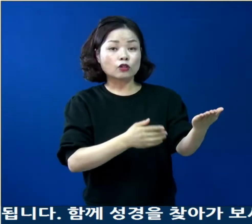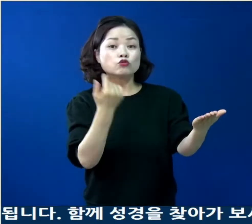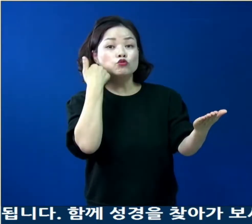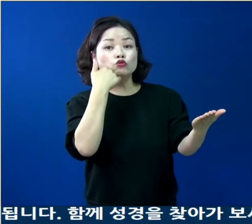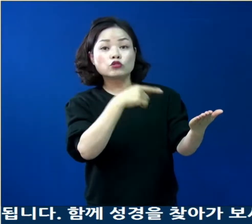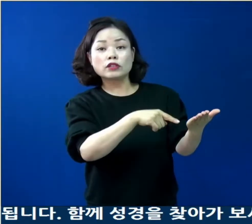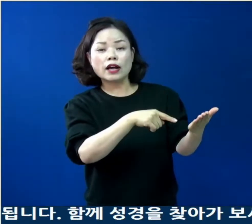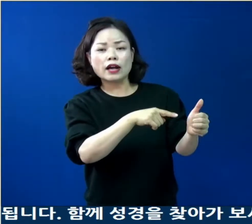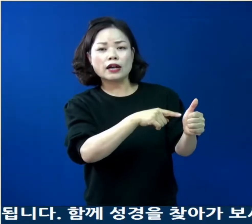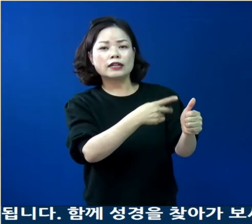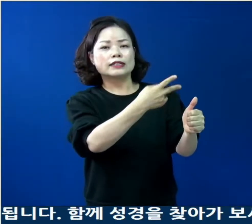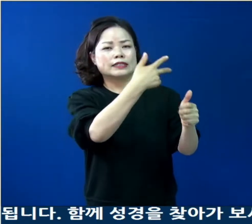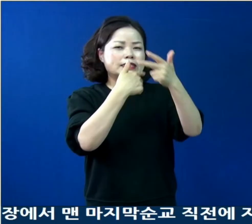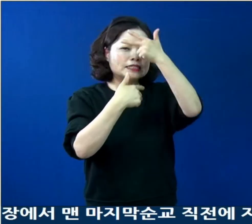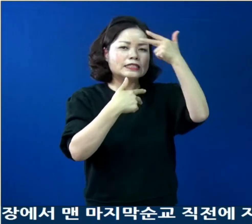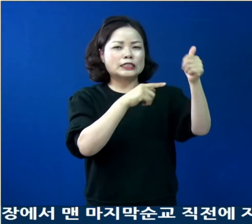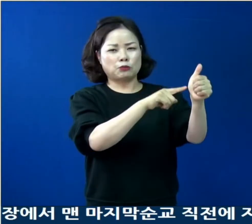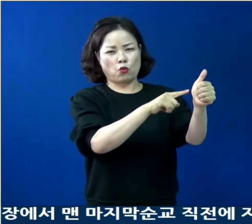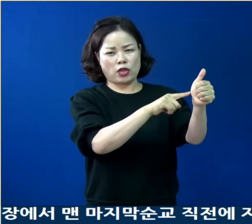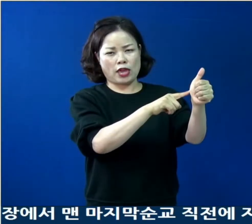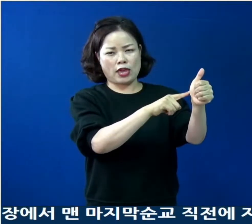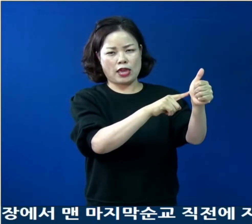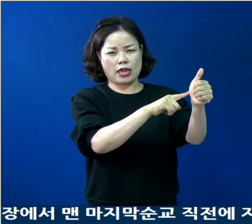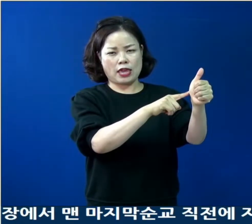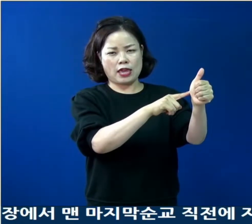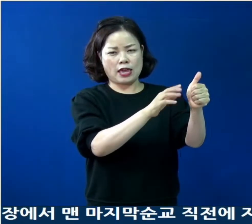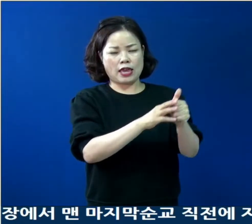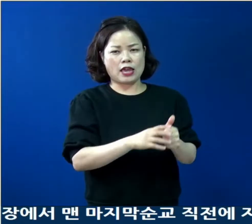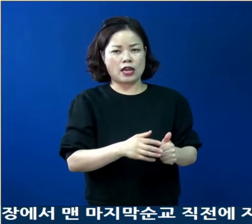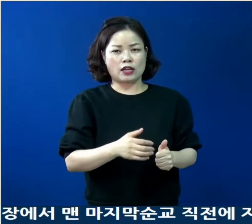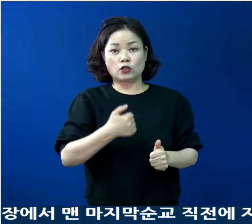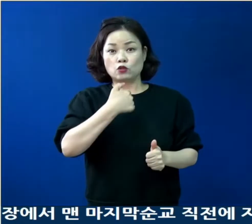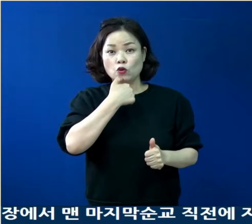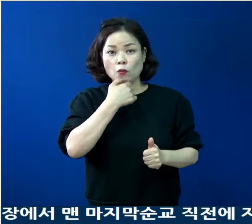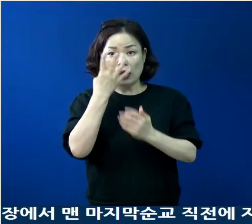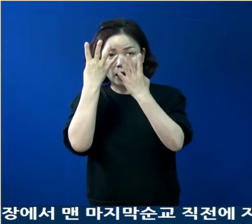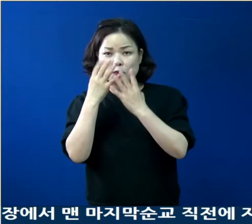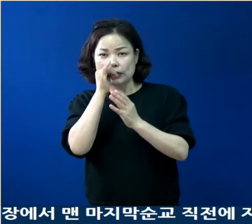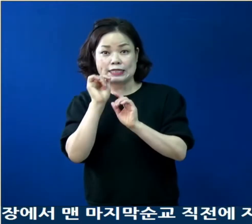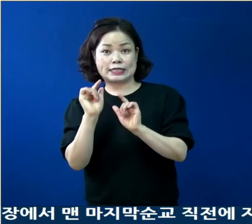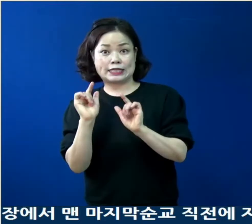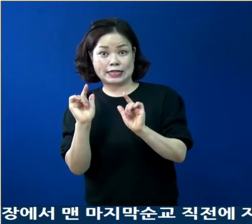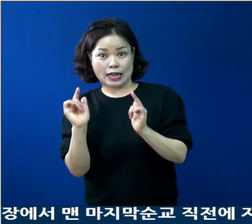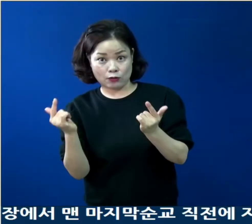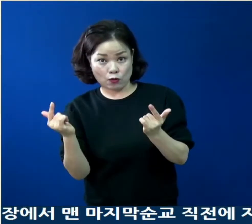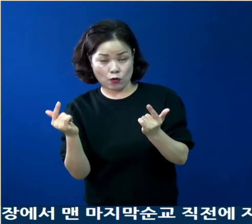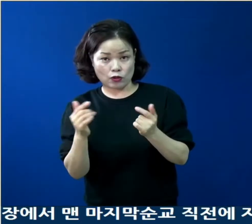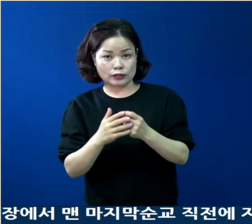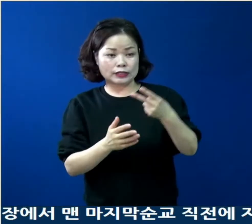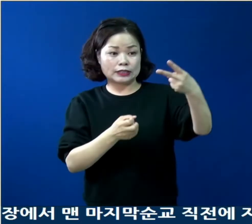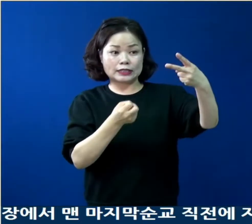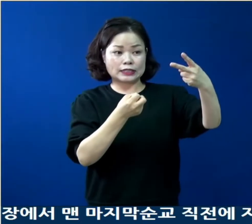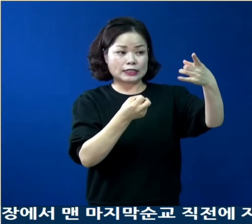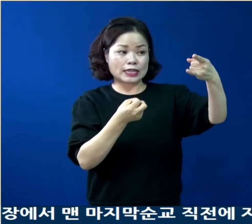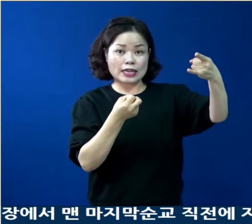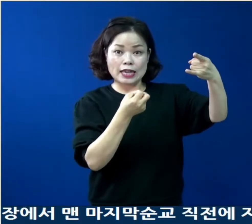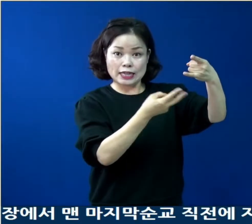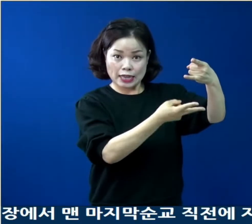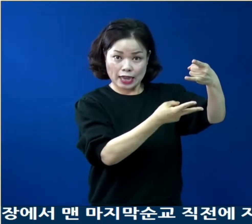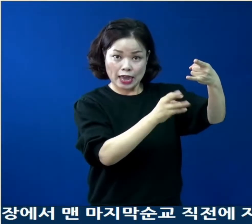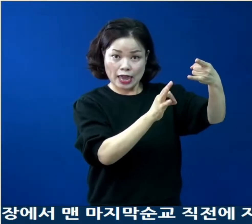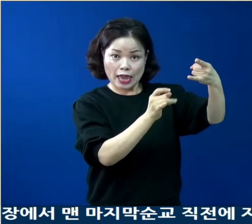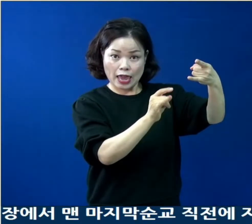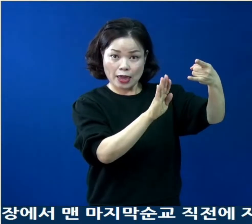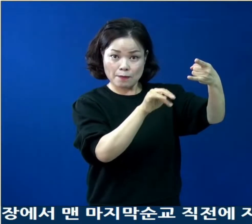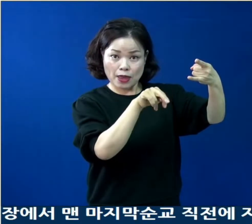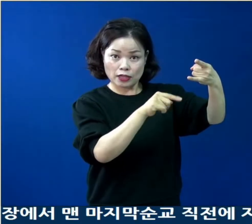누구일까요? 디모데입니다. 디모데는 로마 감옥에 있지 않고요. 이제 에베소에 있었던 것으로 추정이 되고